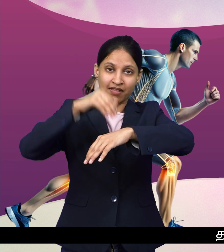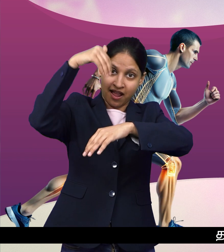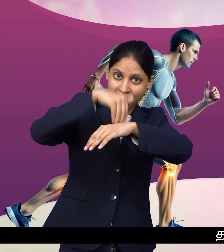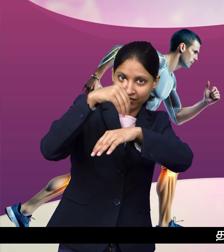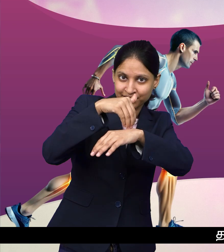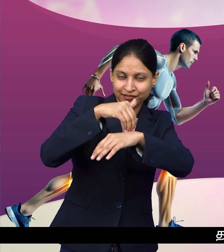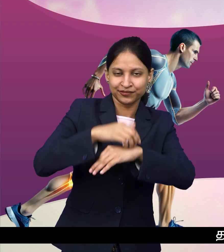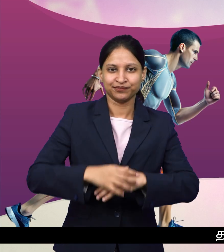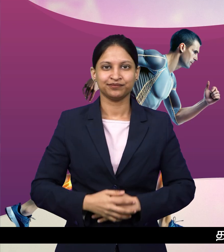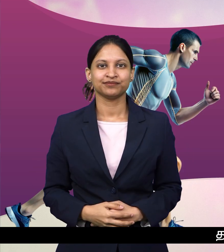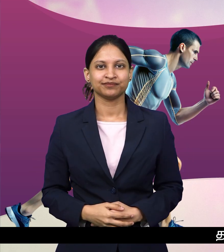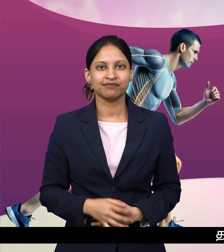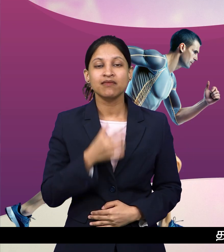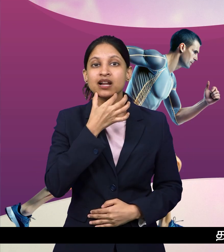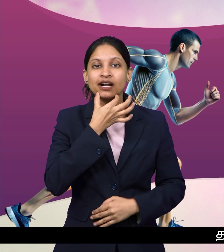தசைகள்,